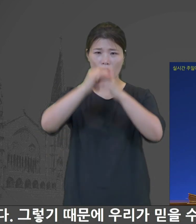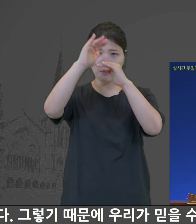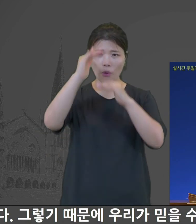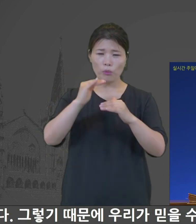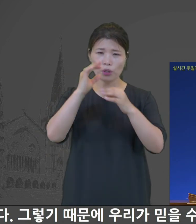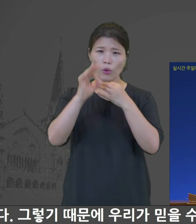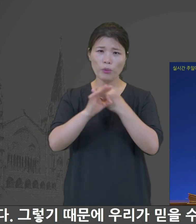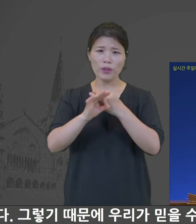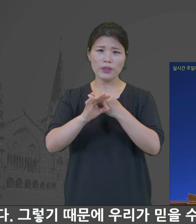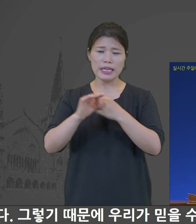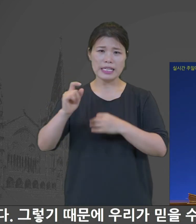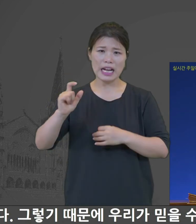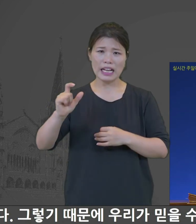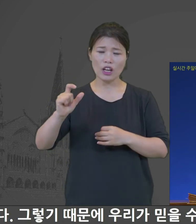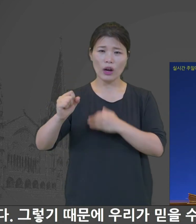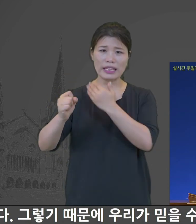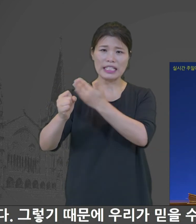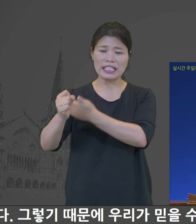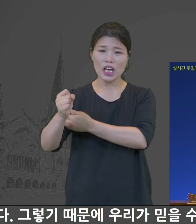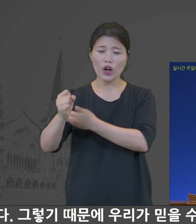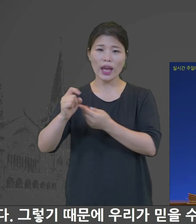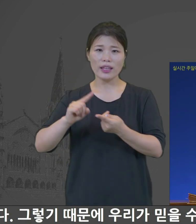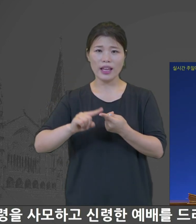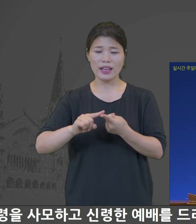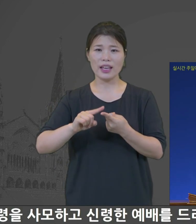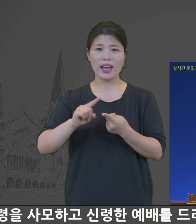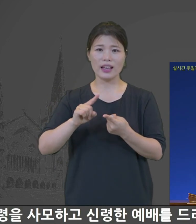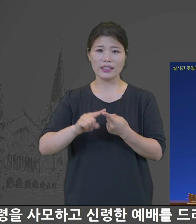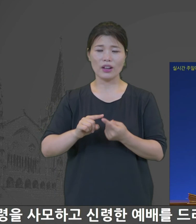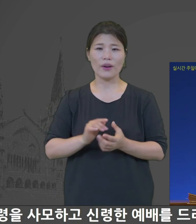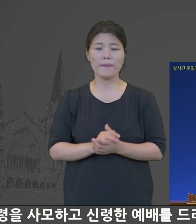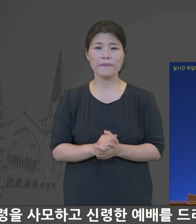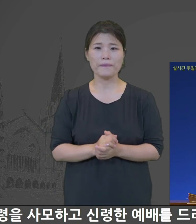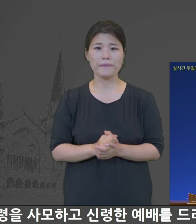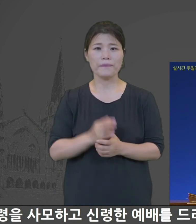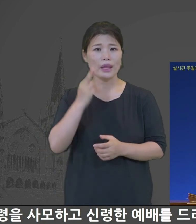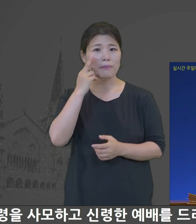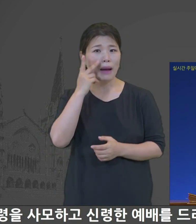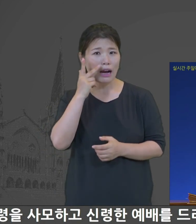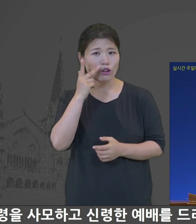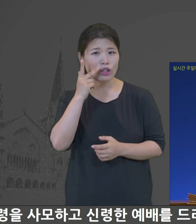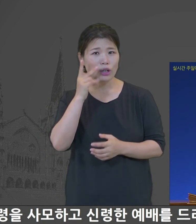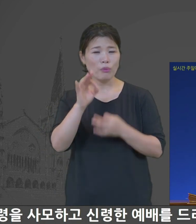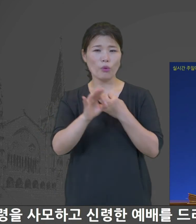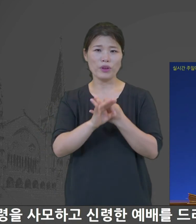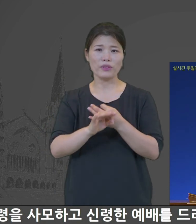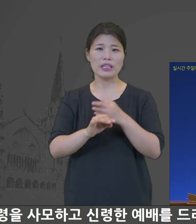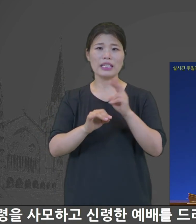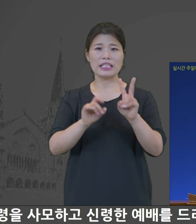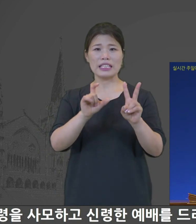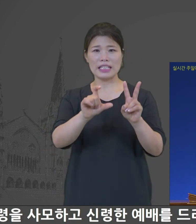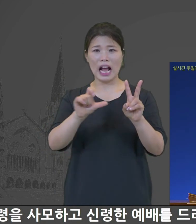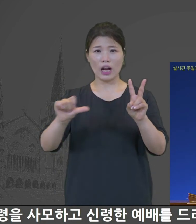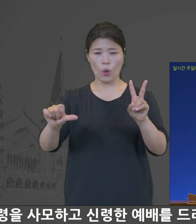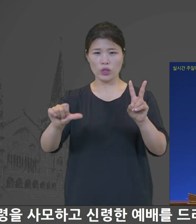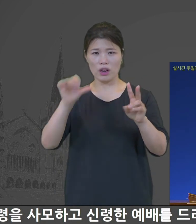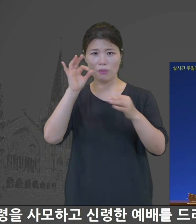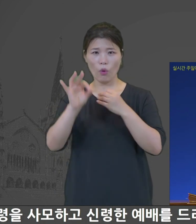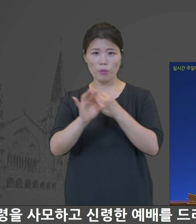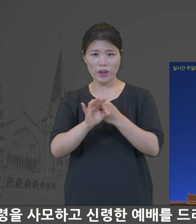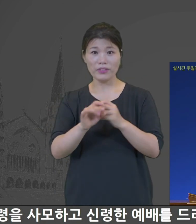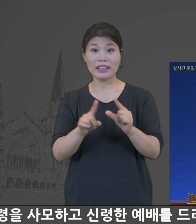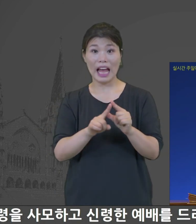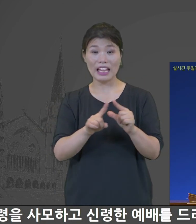강력한 능력의 하나님 이 모든 것을 바울은 5절에 다른 단어 하나로 표현하고